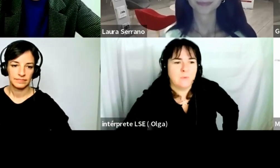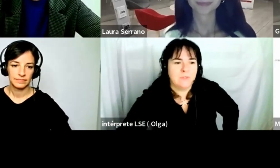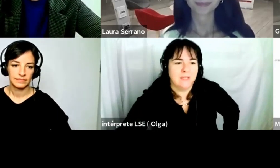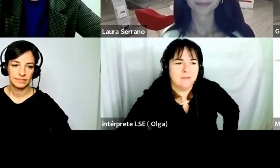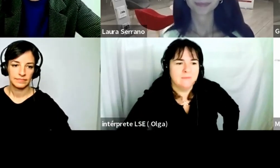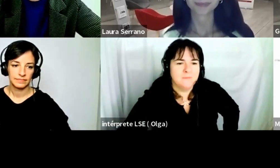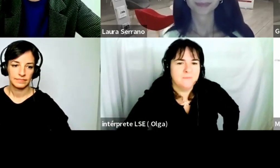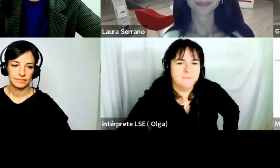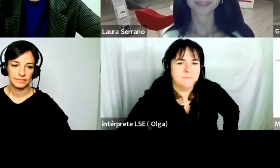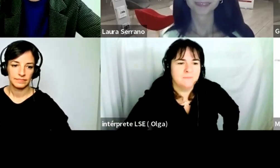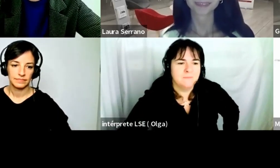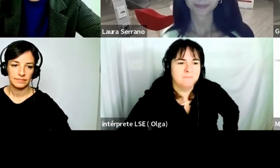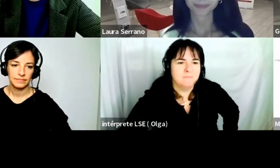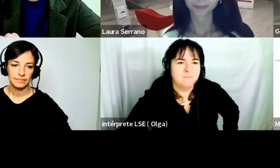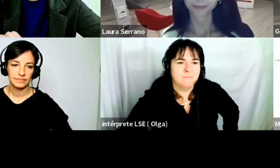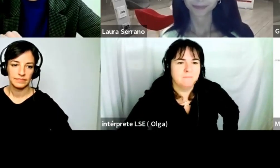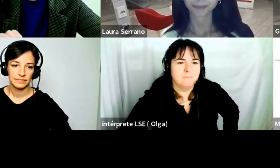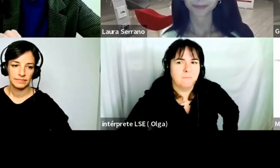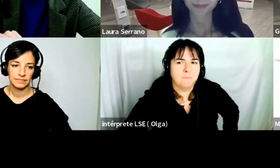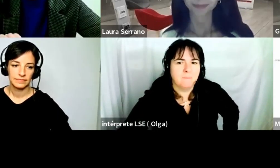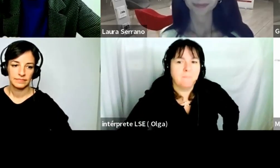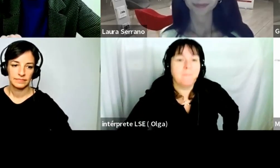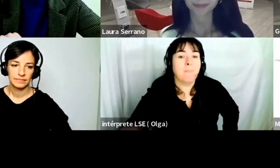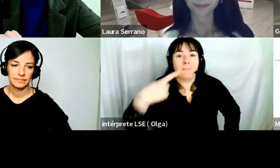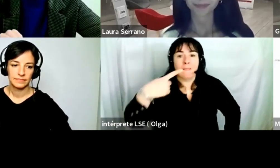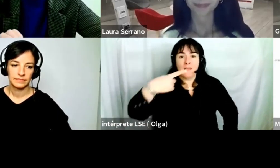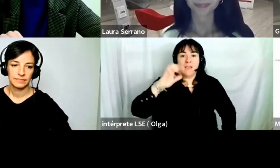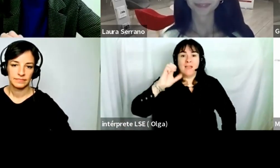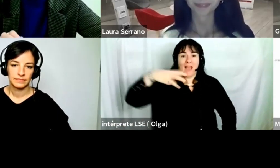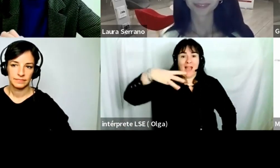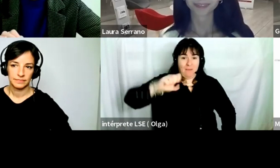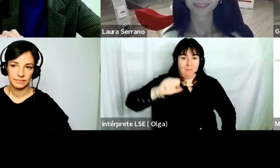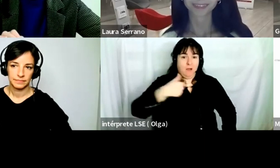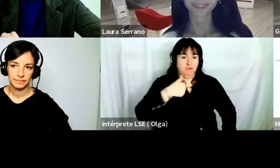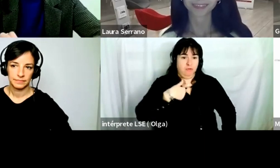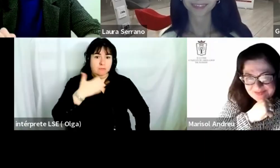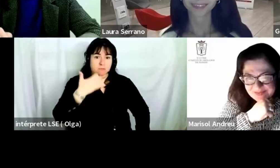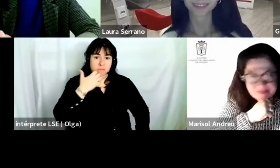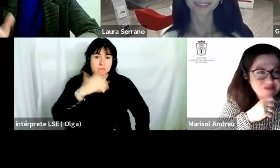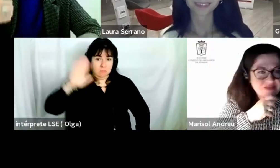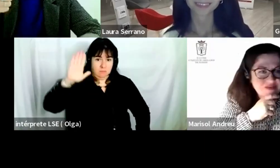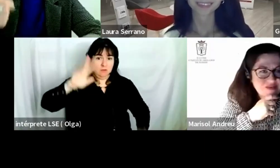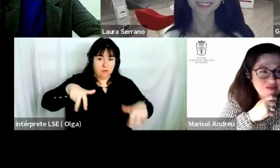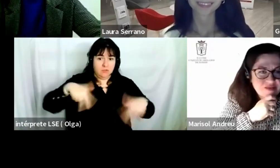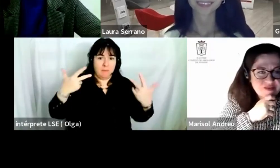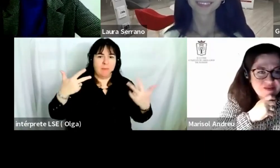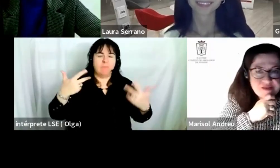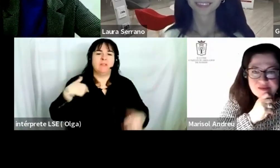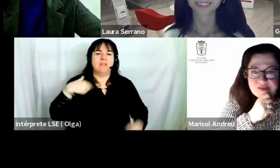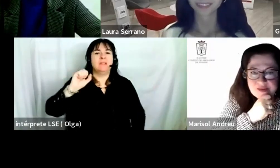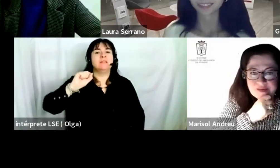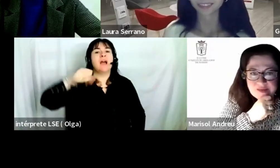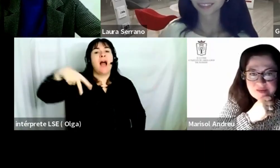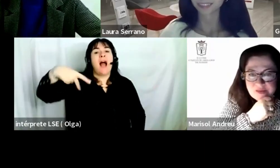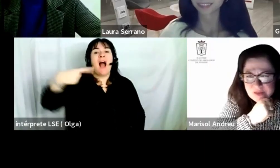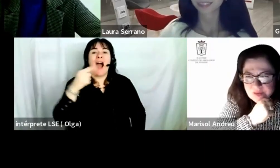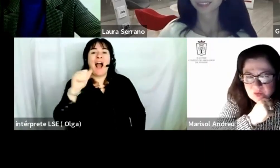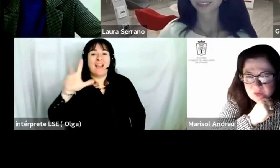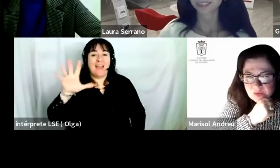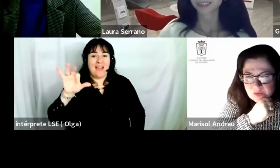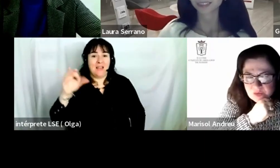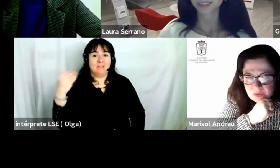puede responder. Pues sí, si me permitís, Ángeles pregunta